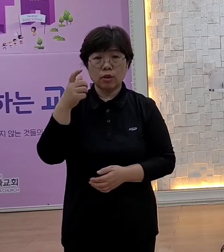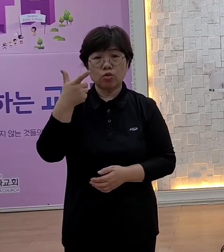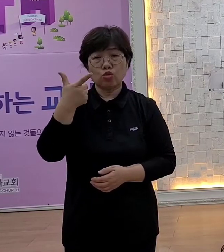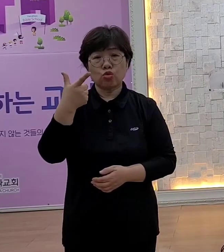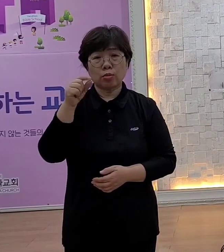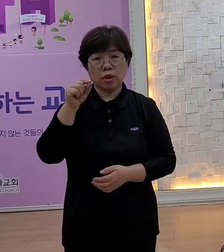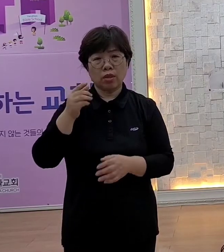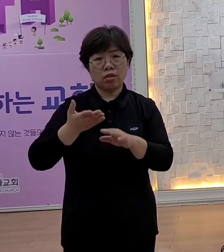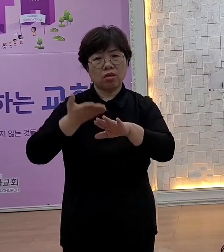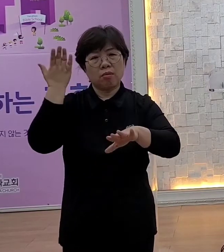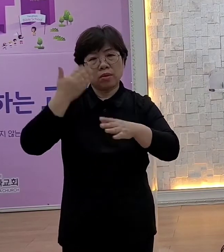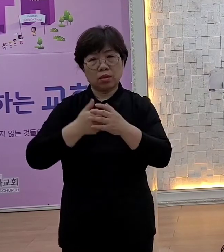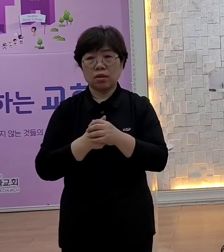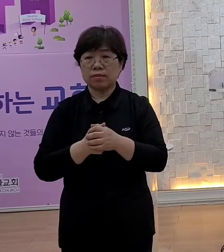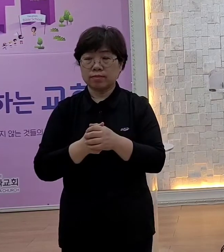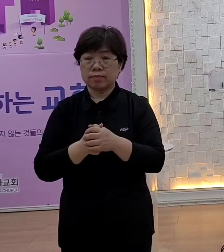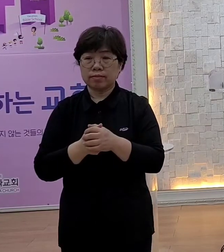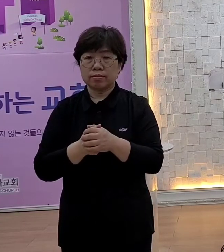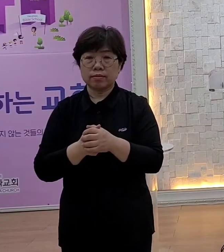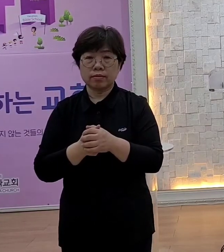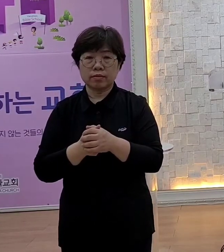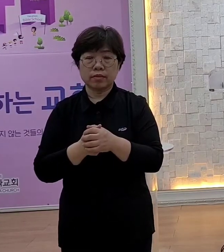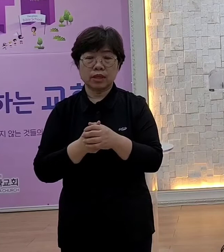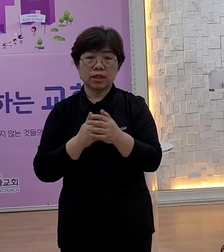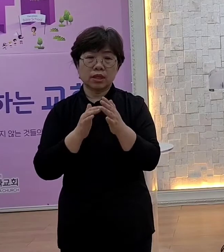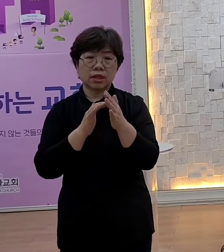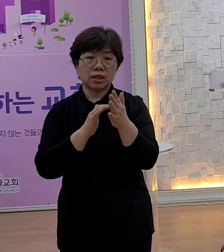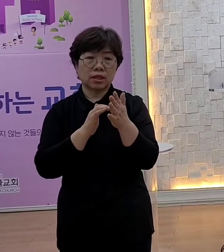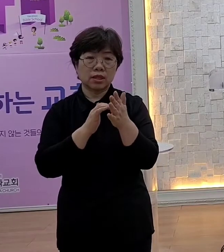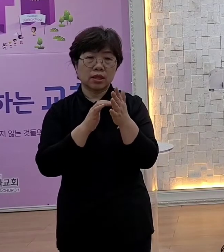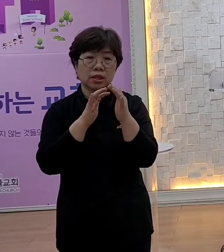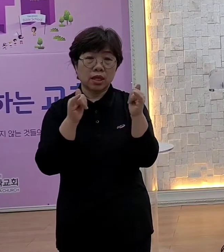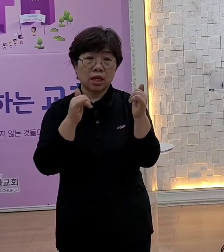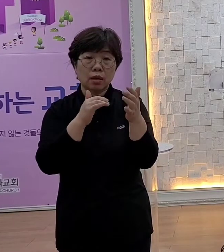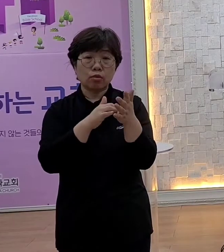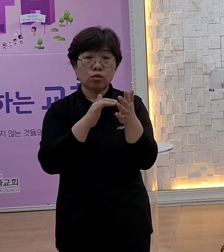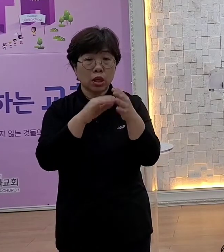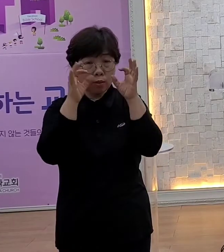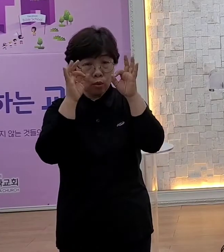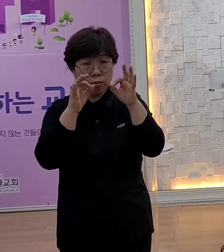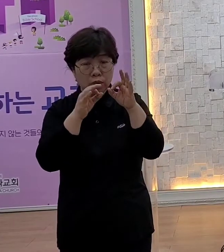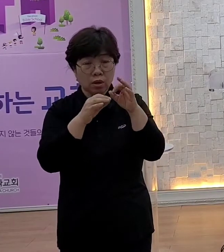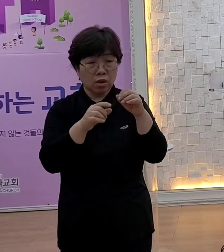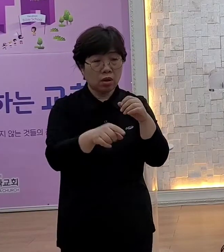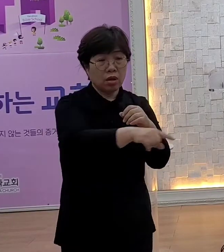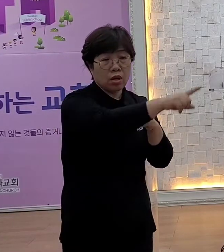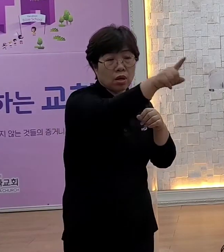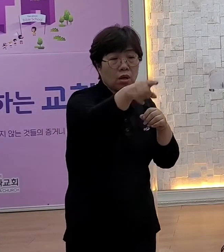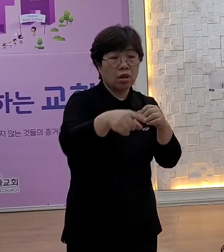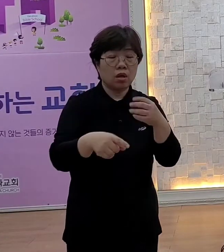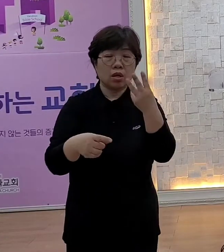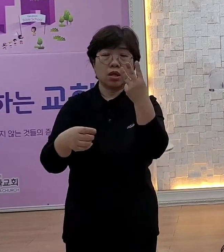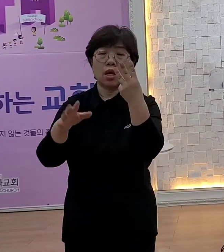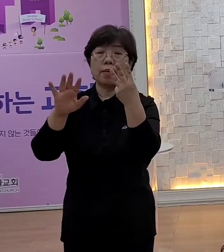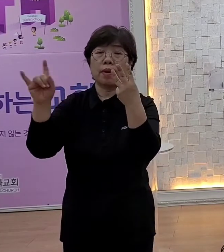그러면 인구 숫자를 보면 니느웨 몇 배예요? 3배가